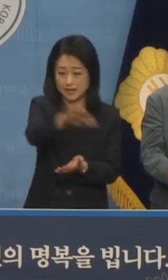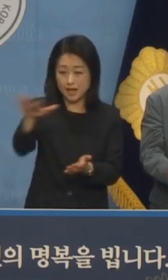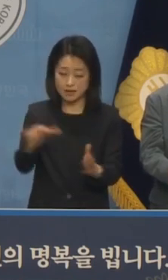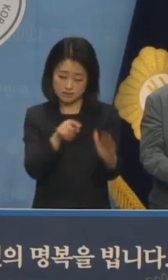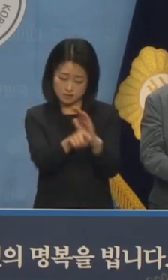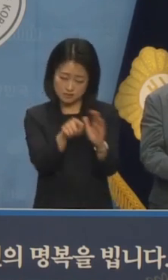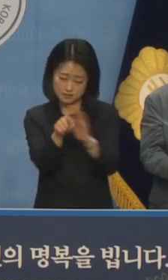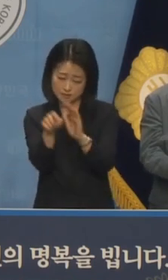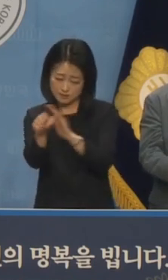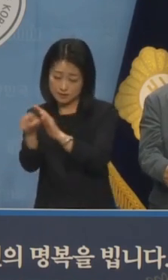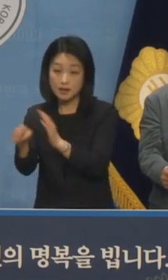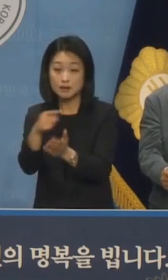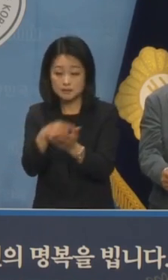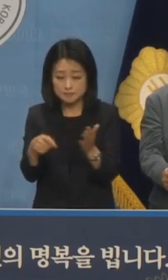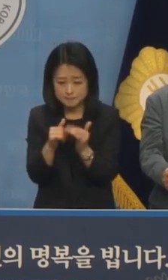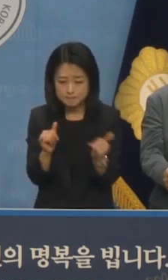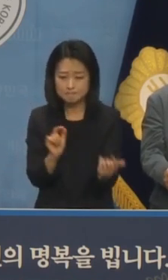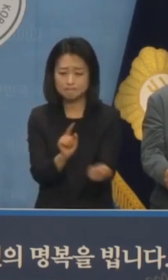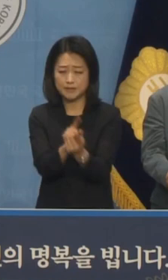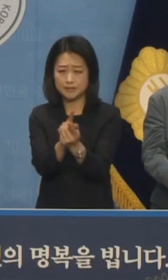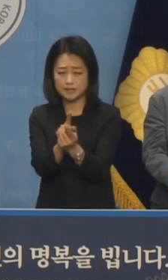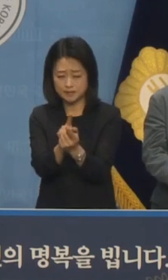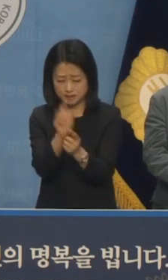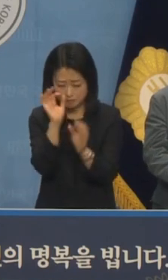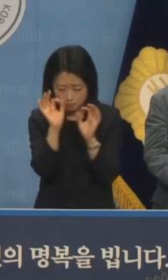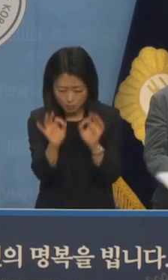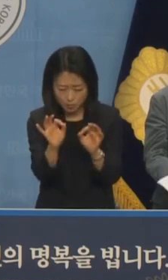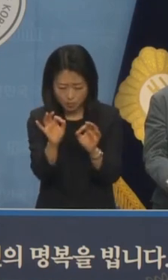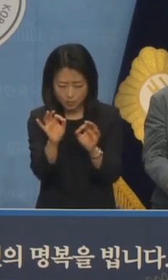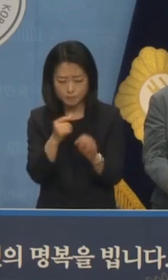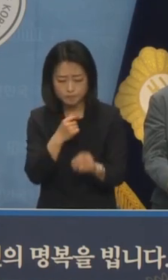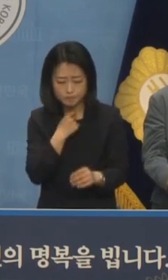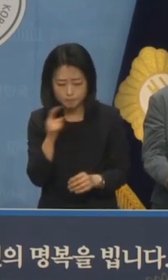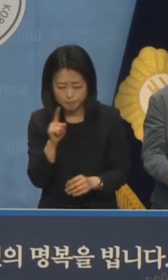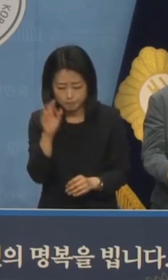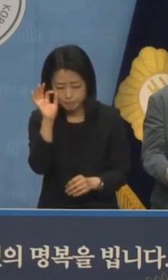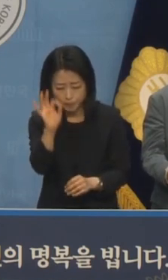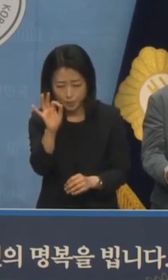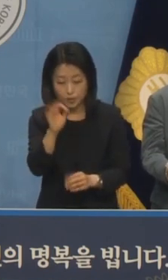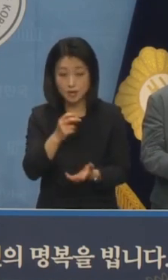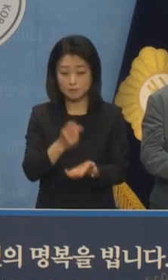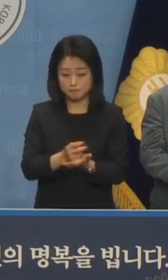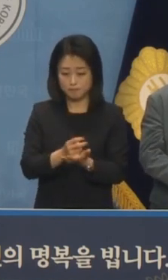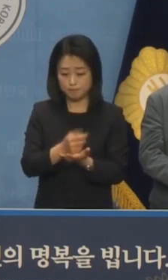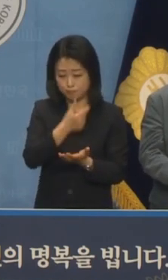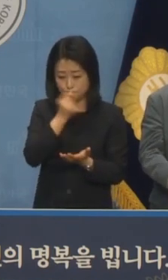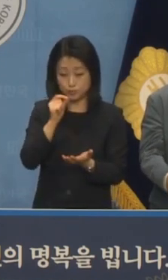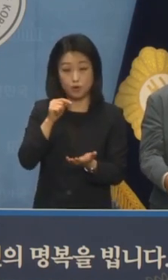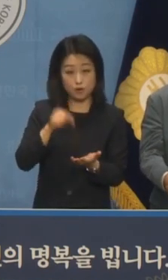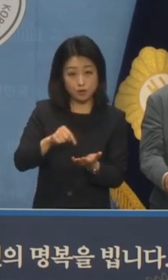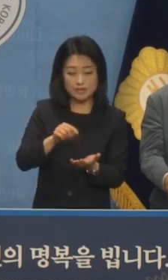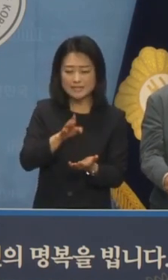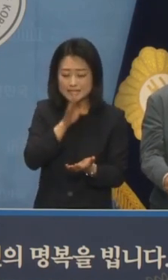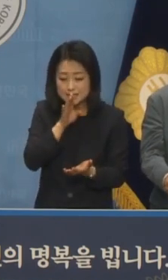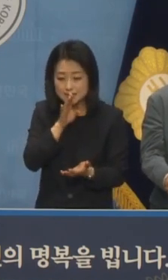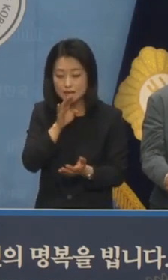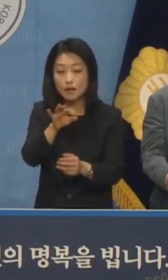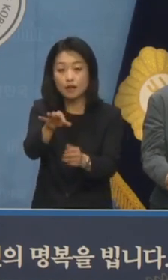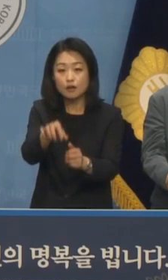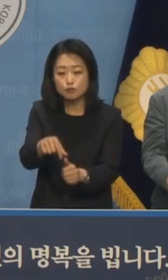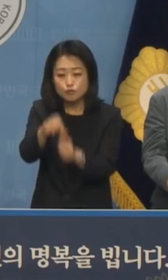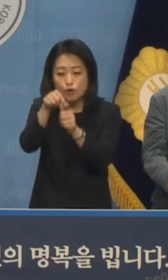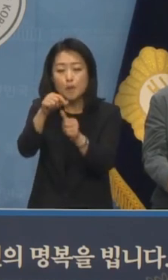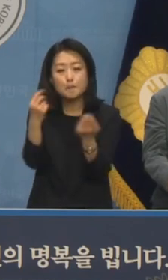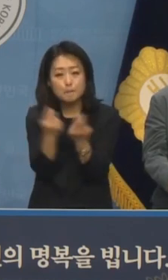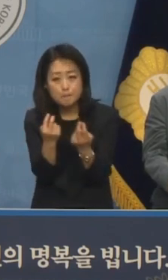현장을 돌면서 피해자들을 만나 목소리를 들었고 현행법에서 부족한 부분, 실질적 피해 구제 방안을